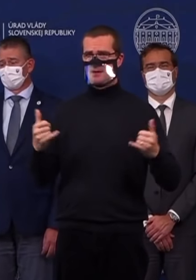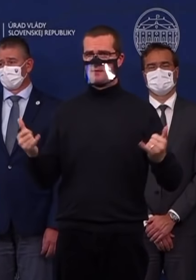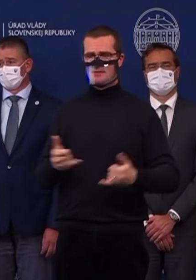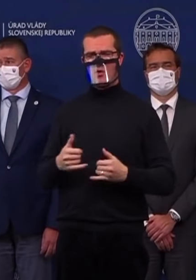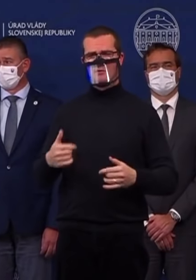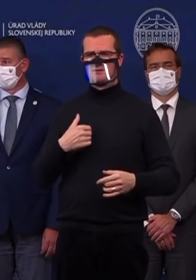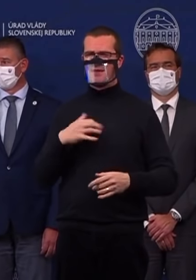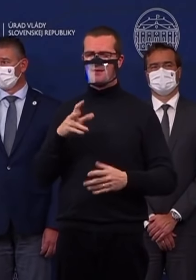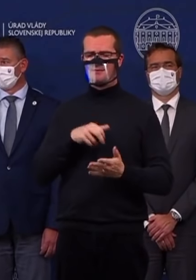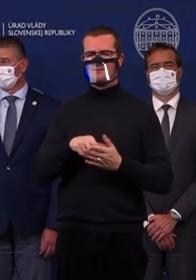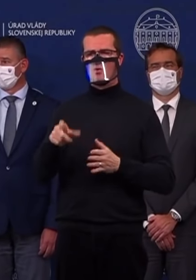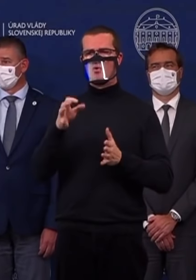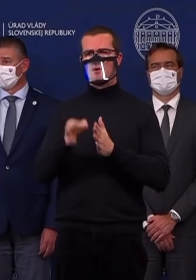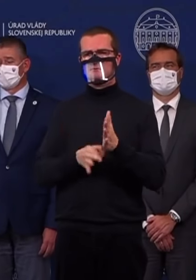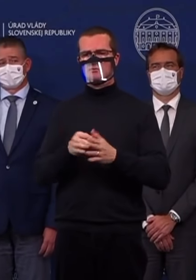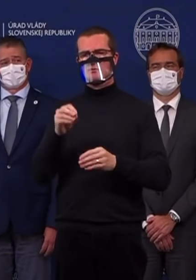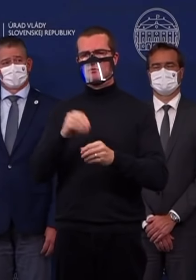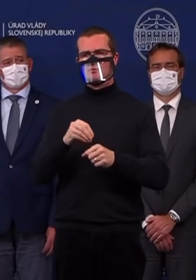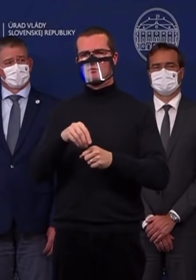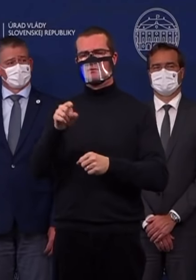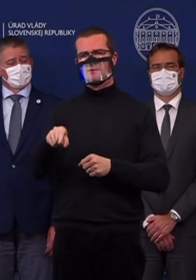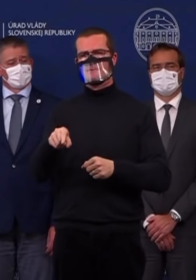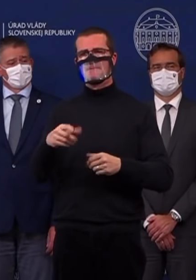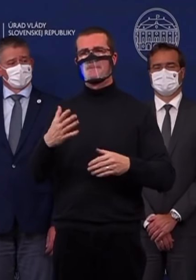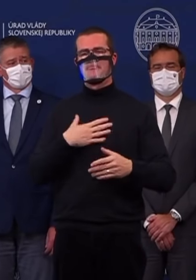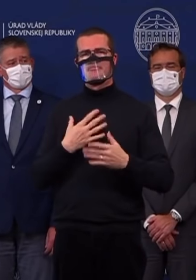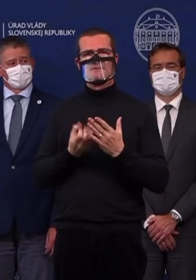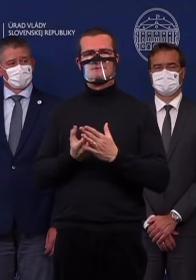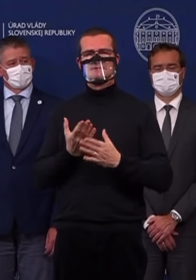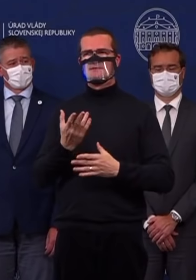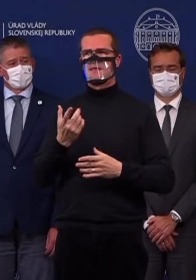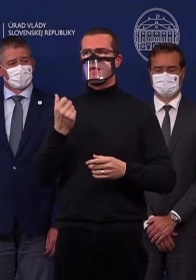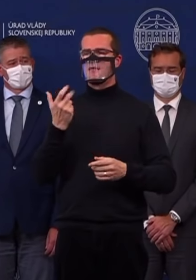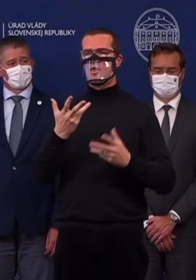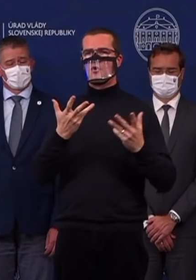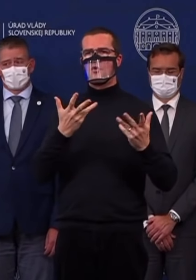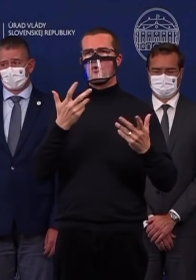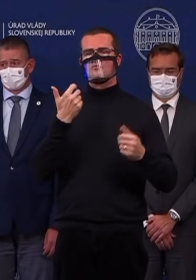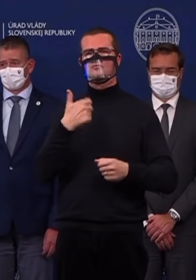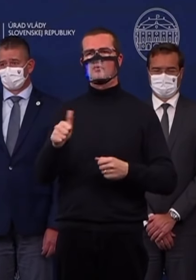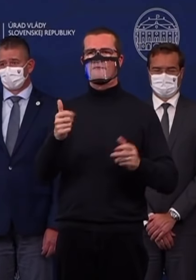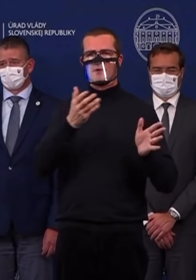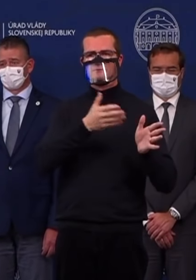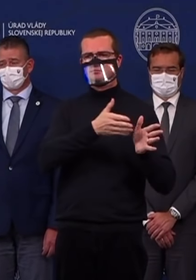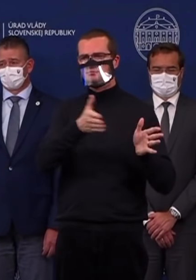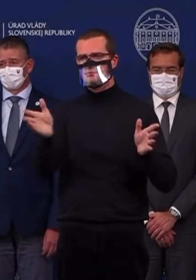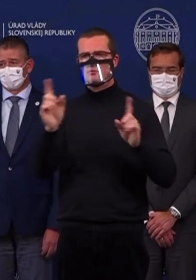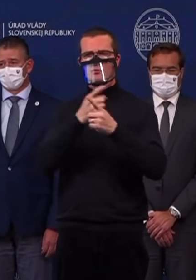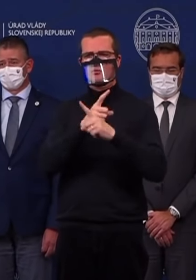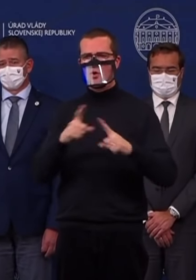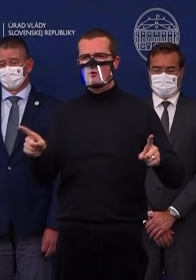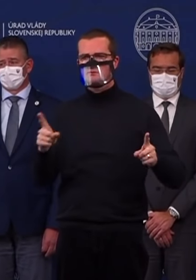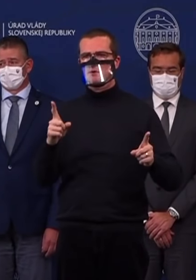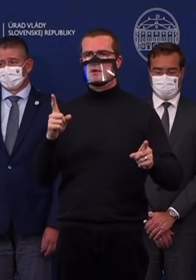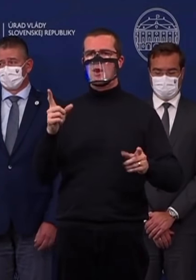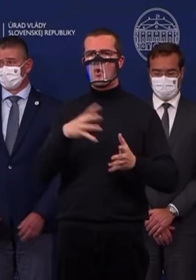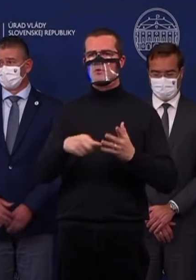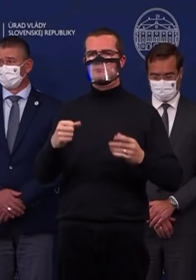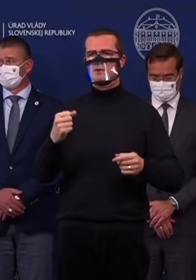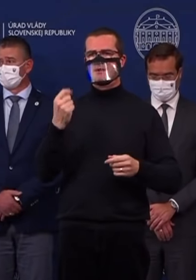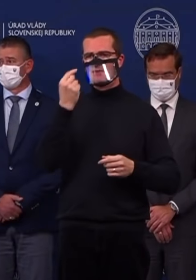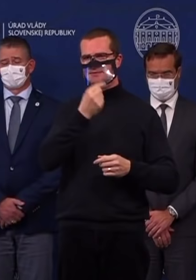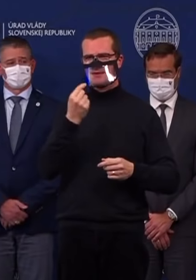nechcel ísť do tej situácie, že v podstate nám tu vznikne možno niekoľko desiatok až niekoľko stoviek rôznych odberných miest kvôli tomu,